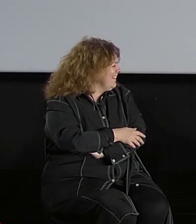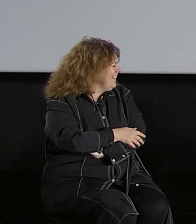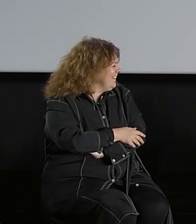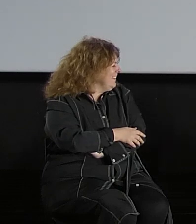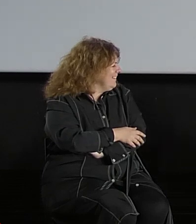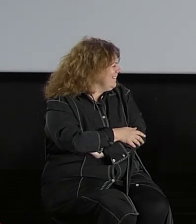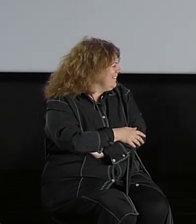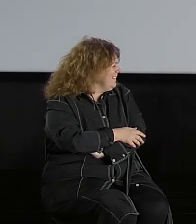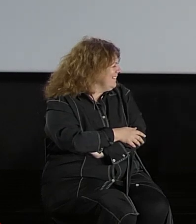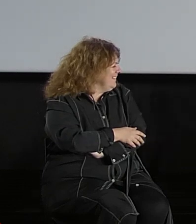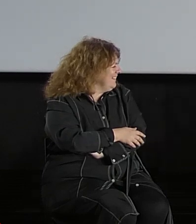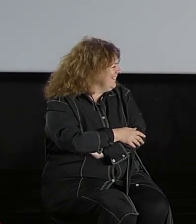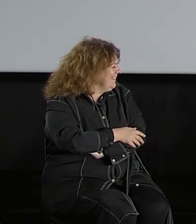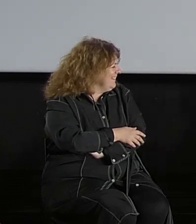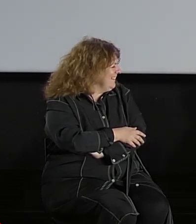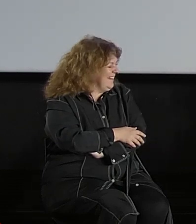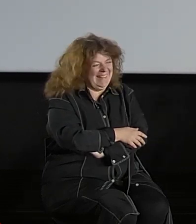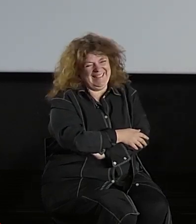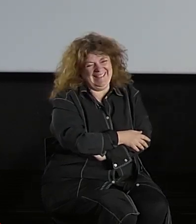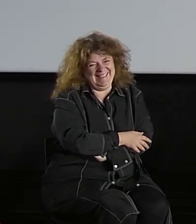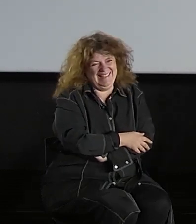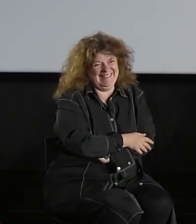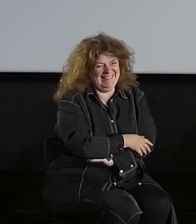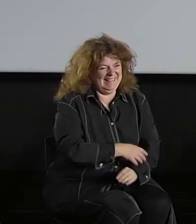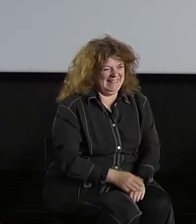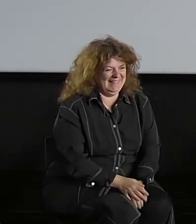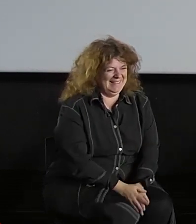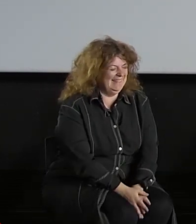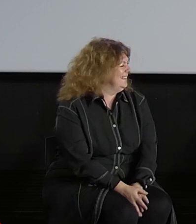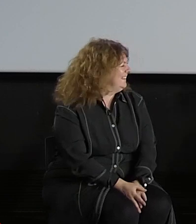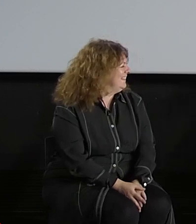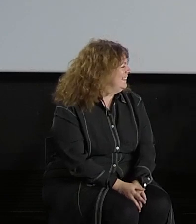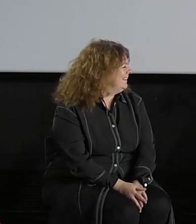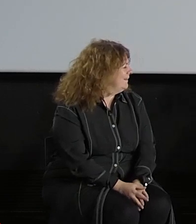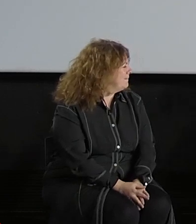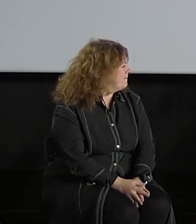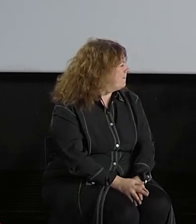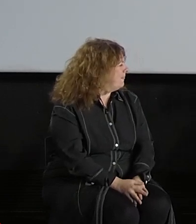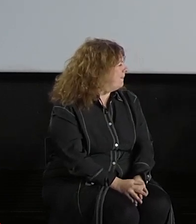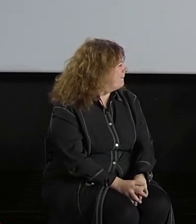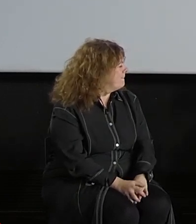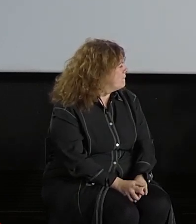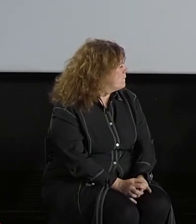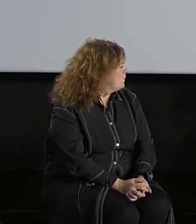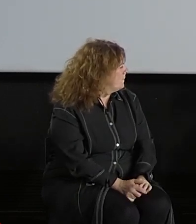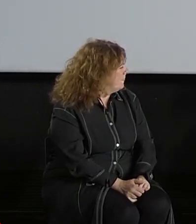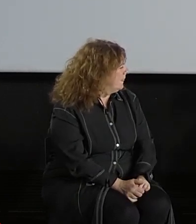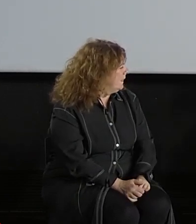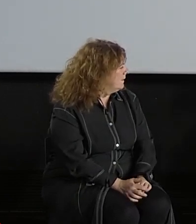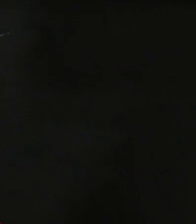besos por favor yo nunca nunca nunca nunca que por ejemplo el tema de pienso También con el